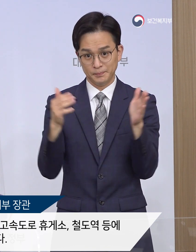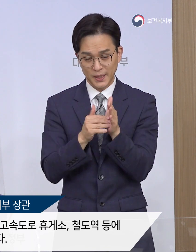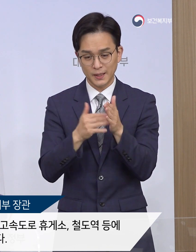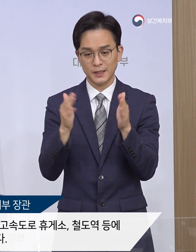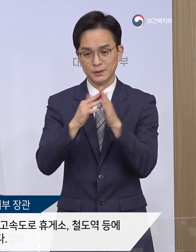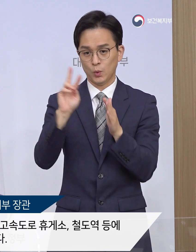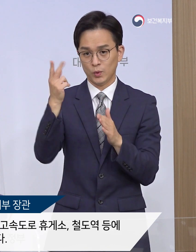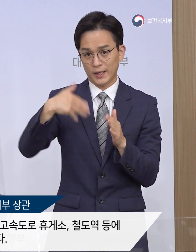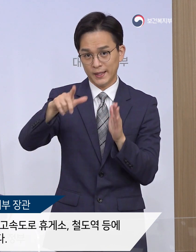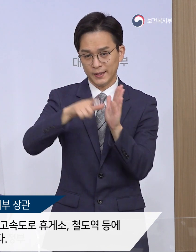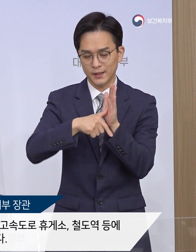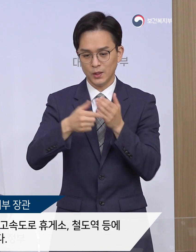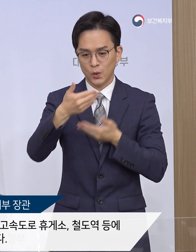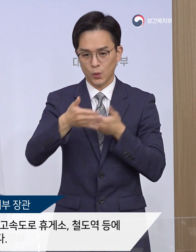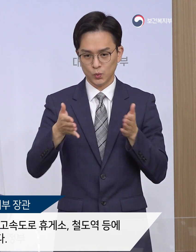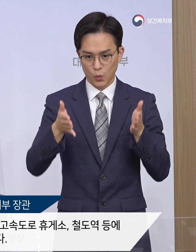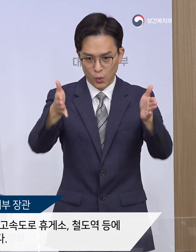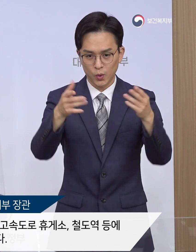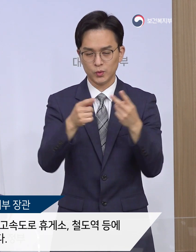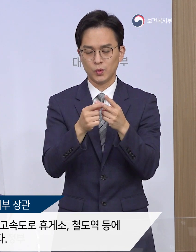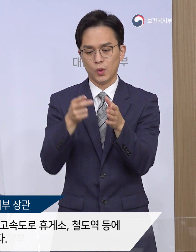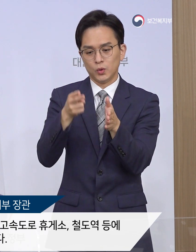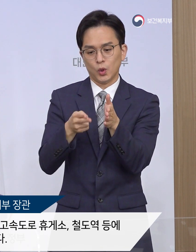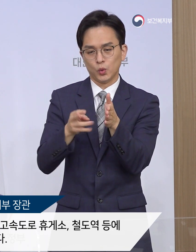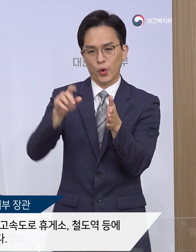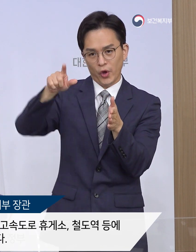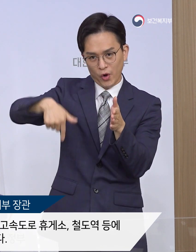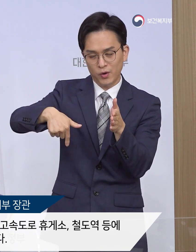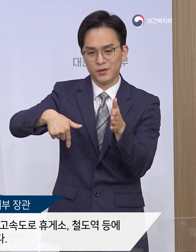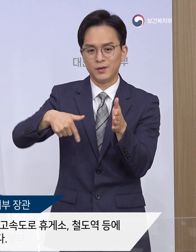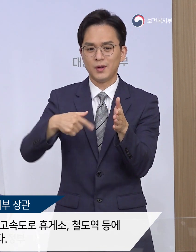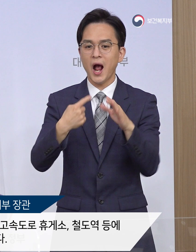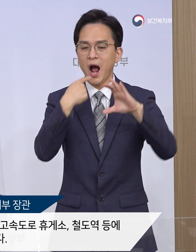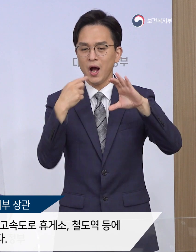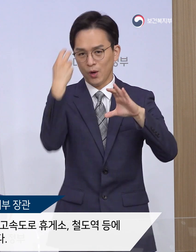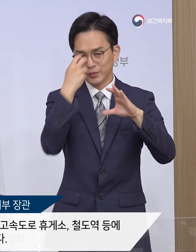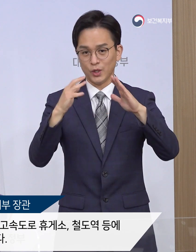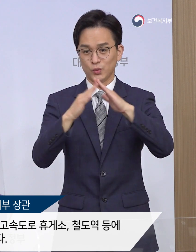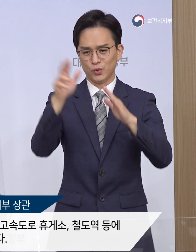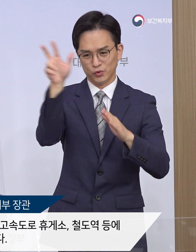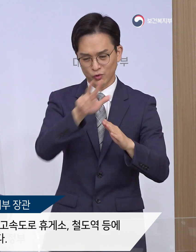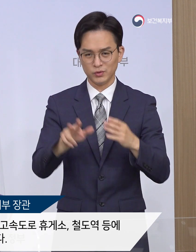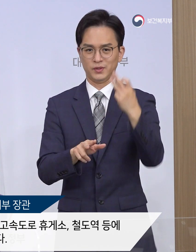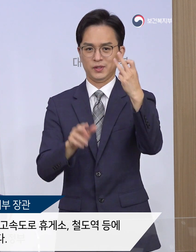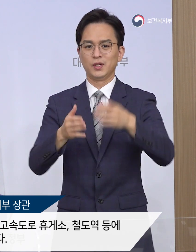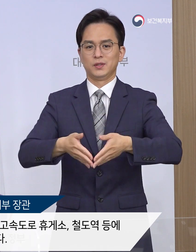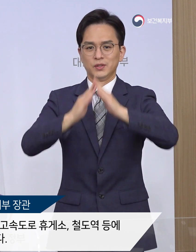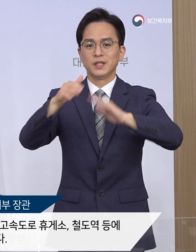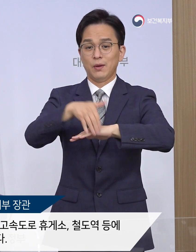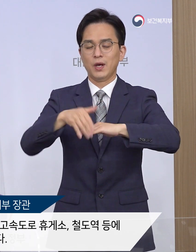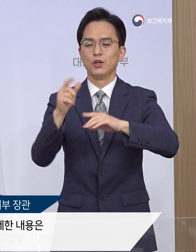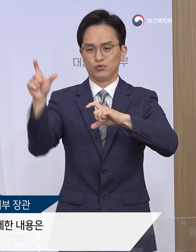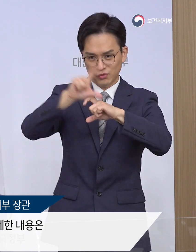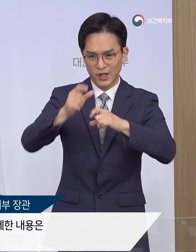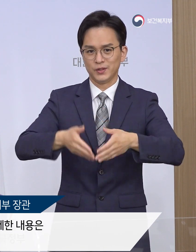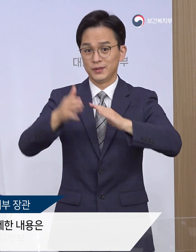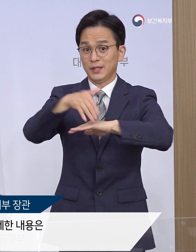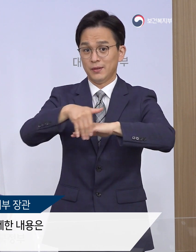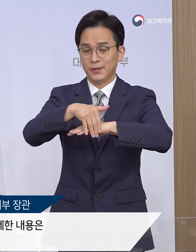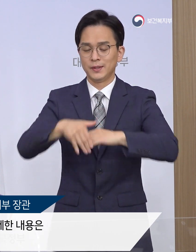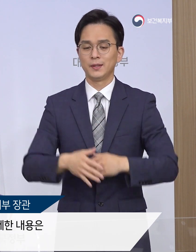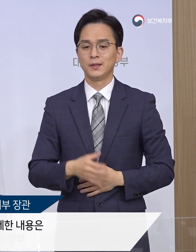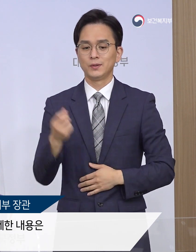휴게소, 철도역 등의 임시선별검사소를 13군데 추가 설치하겠습니다. 거리두기